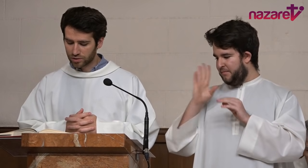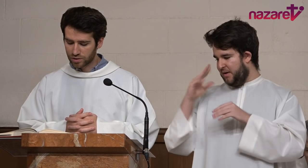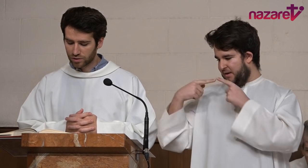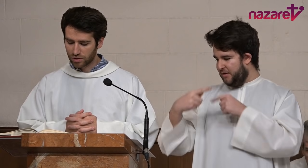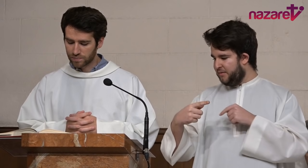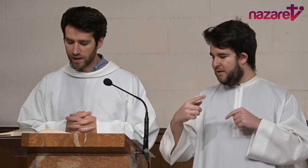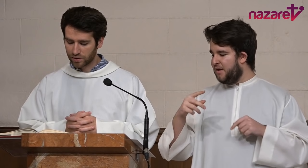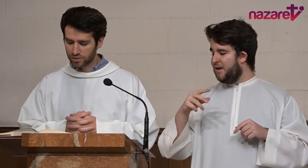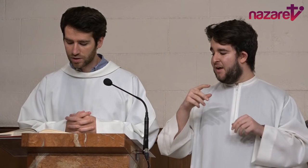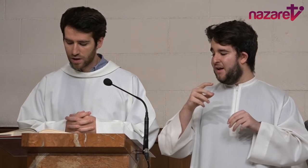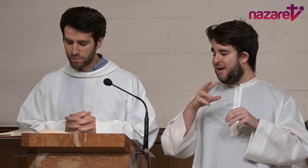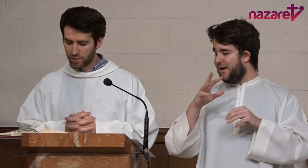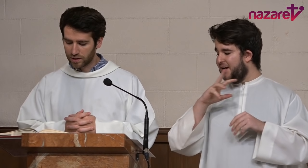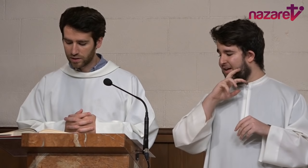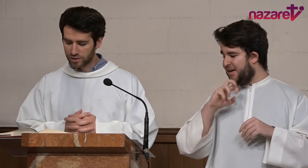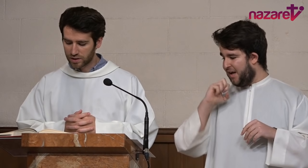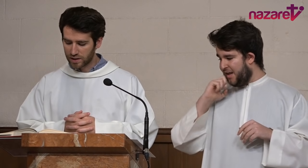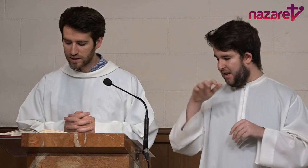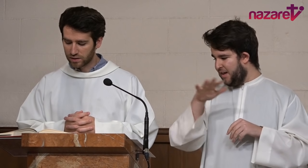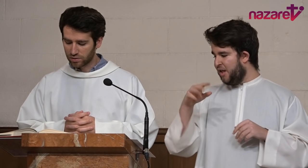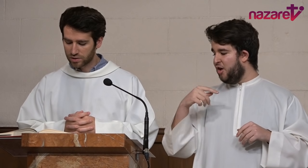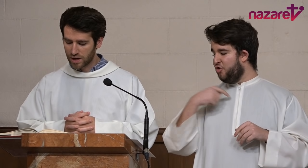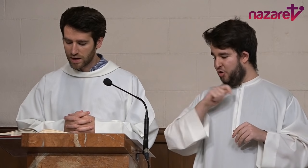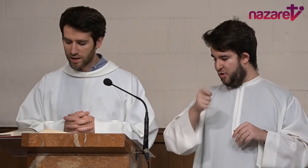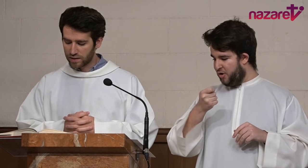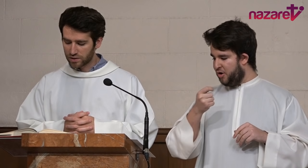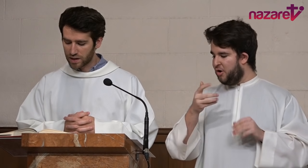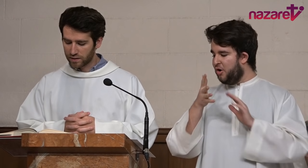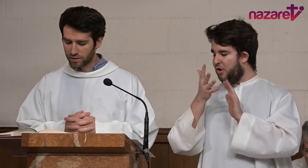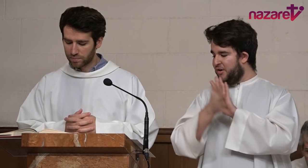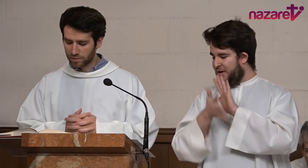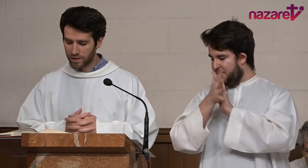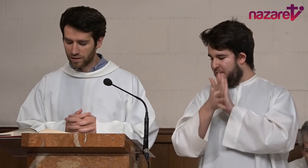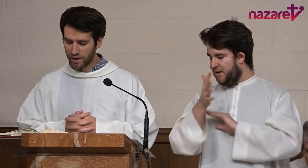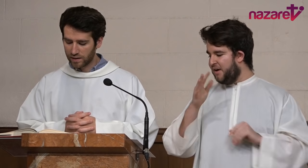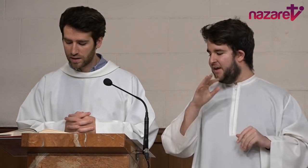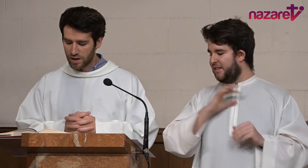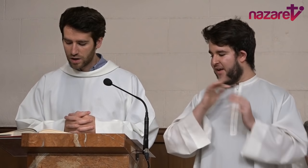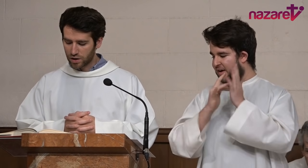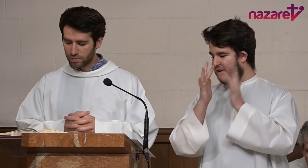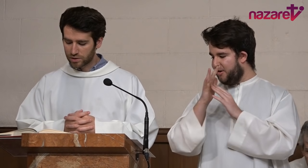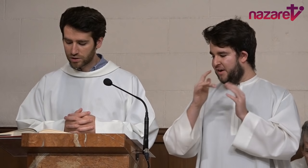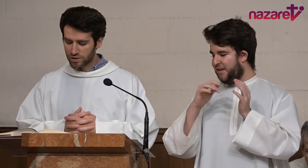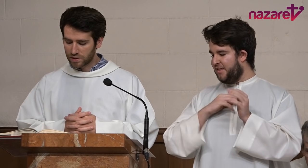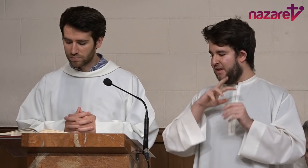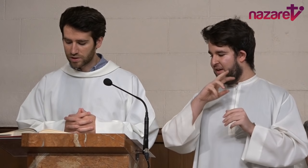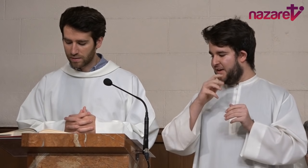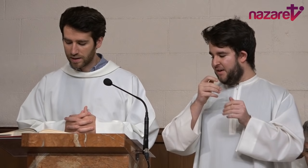vosotros con los milagros, prodigios y signos que Dios realizó por medio de él, como vosotros mismos